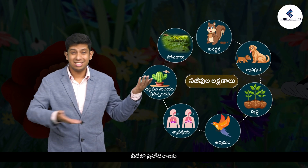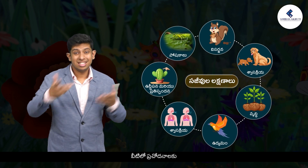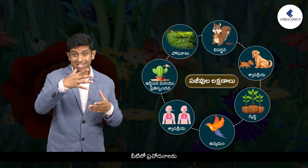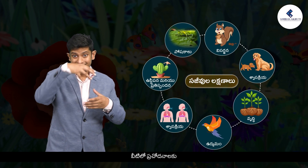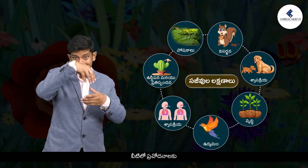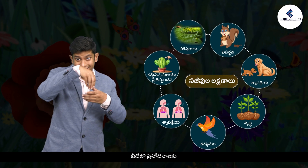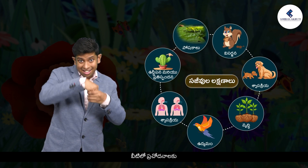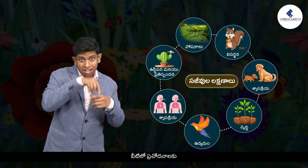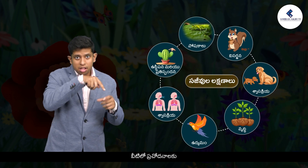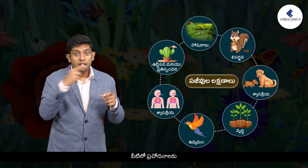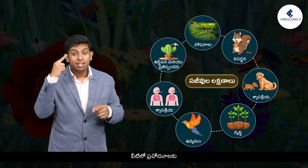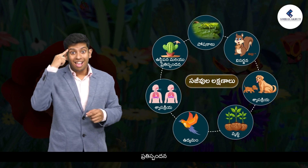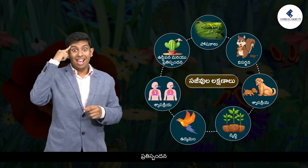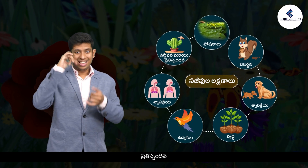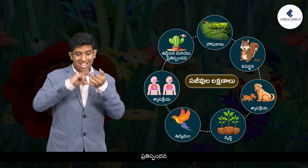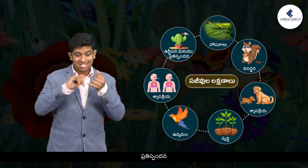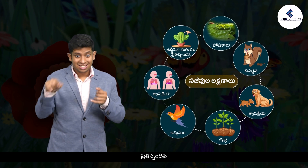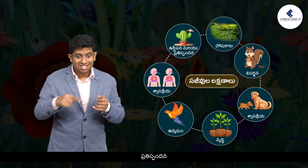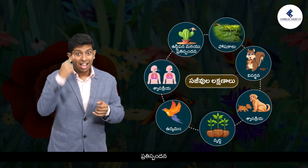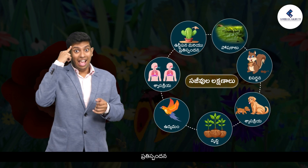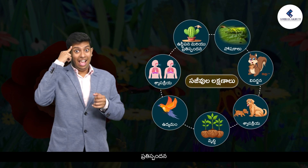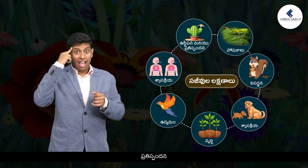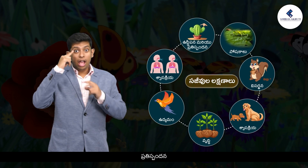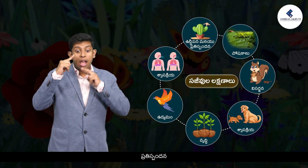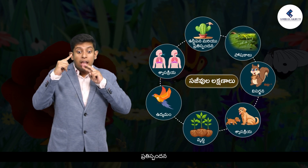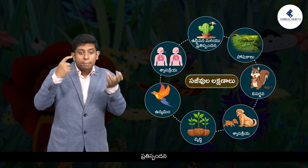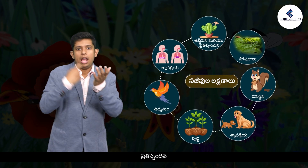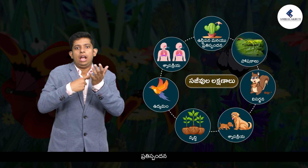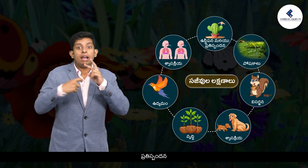వీటిలో ప్రచోదనాలకు ప్రతిస్పందన,